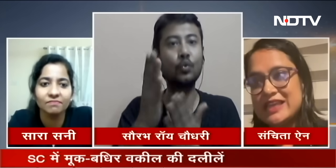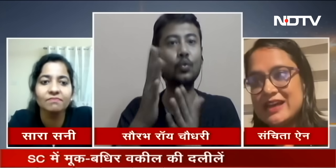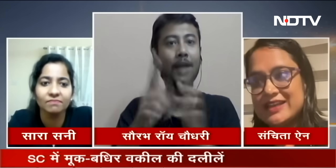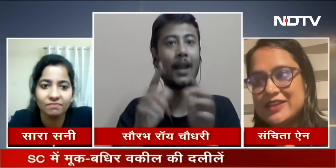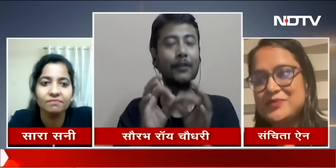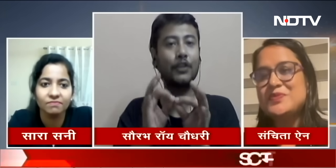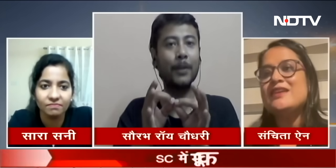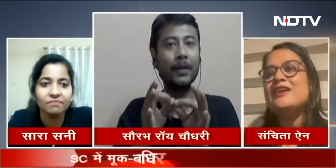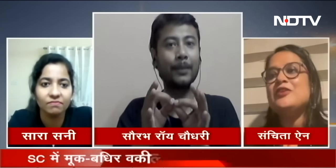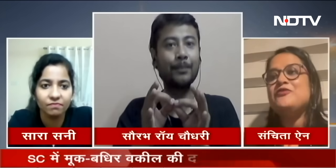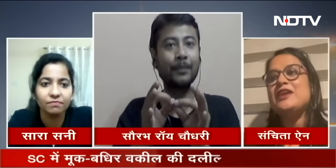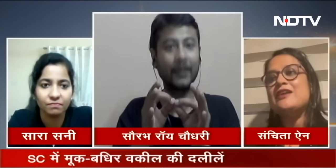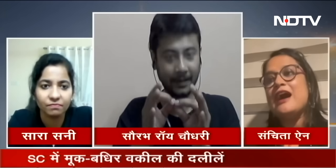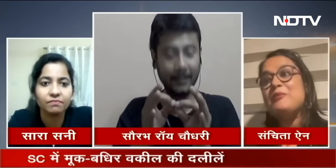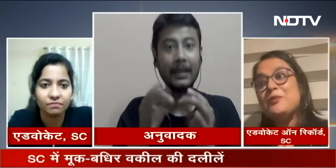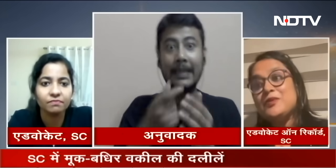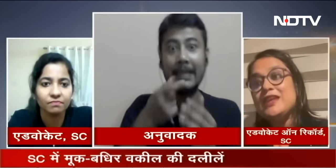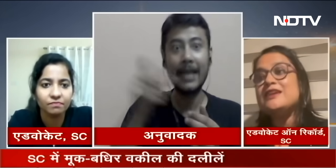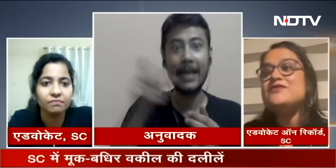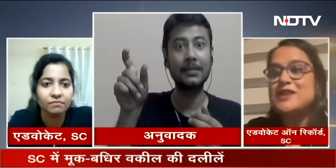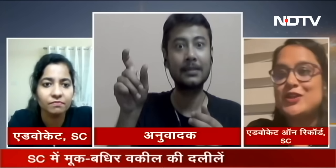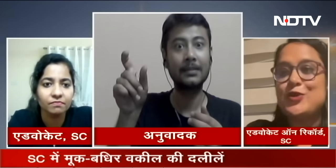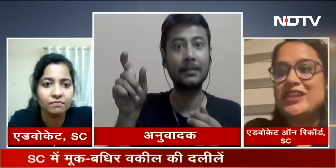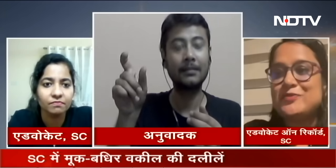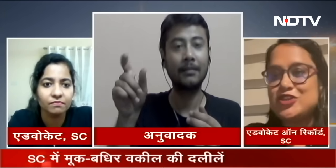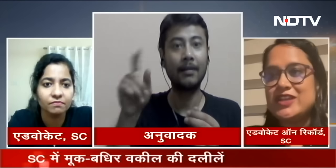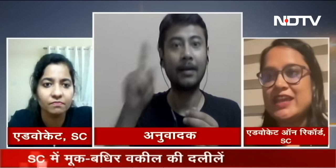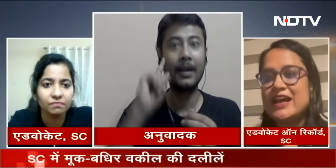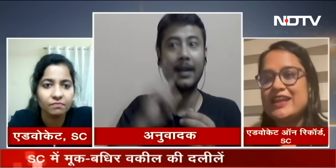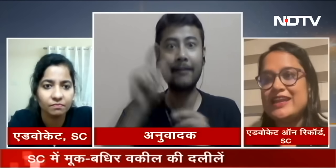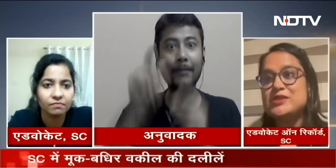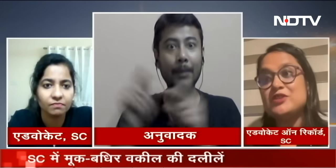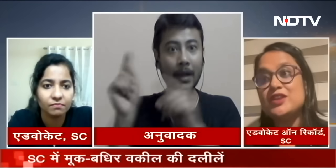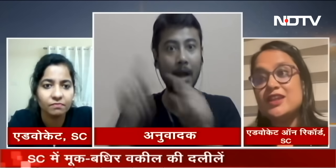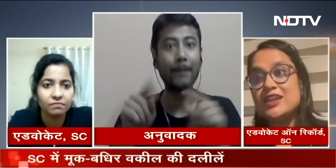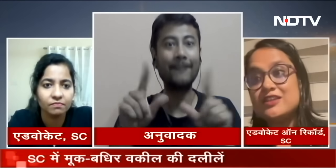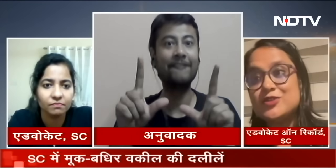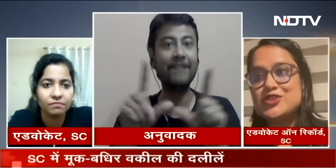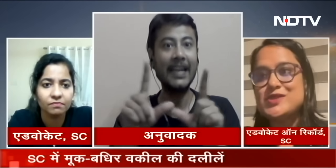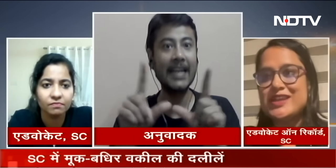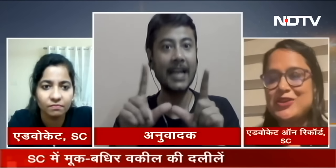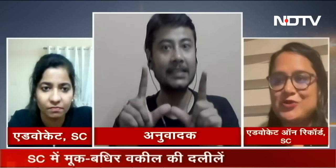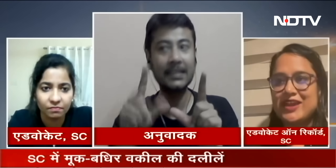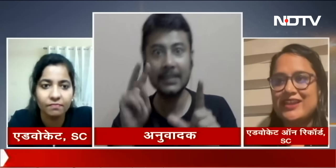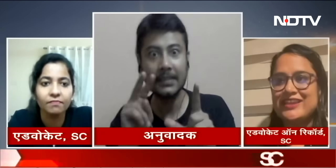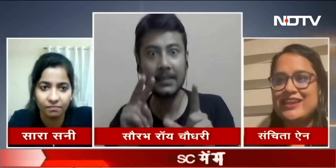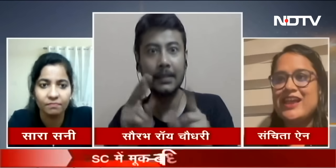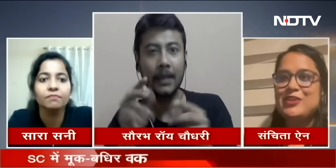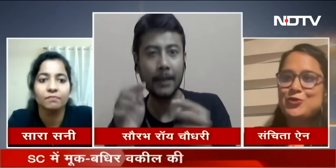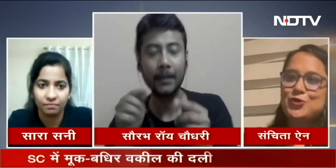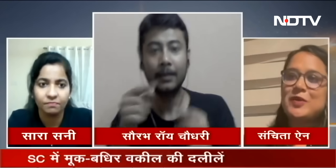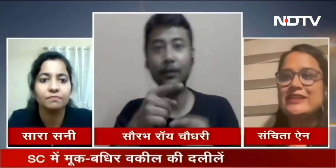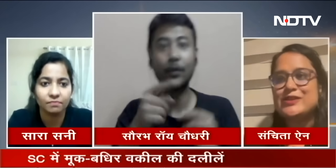विटनेस बन के आ रहे हैं, फिर आप अपने तरफ से कोई इंटरप्रेटर लेके आ रहे हैं ये समझने के लिए कि इंटरप्रिटेशन सही हो रहा है या